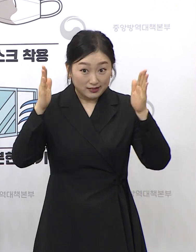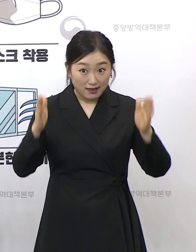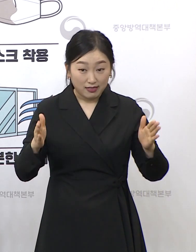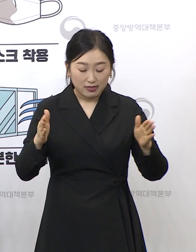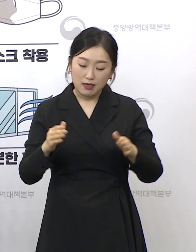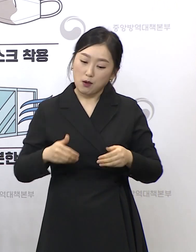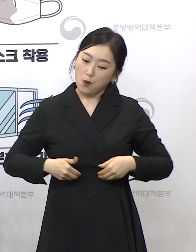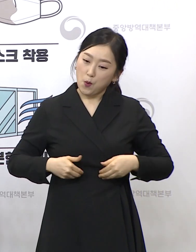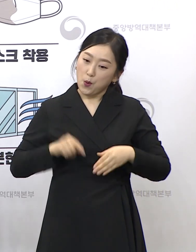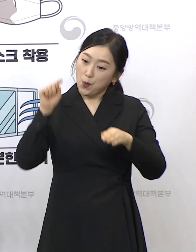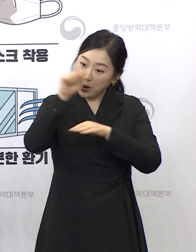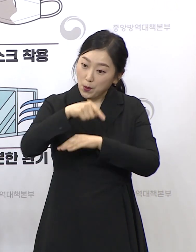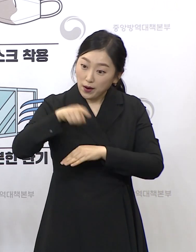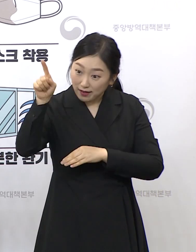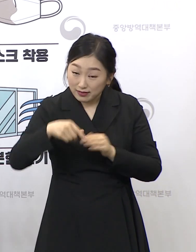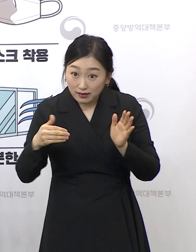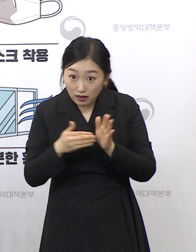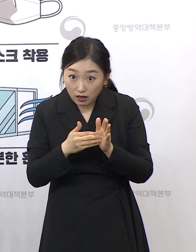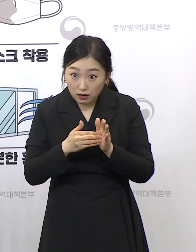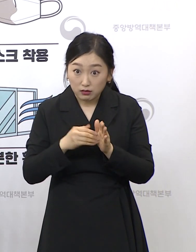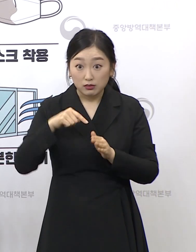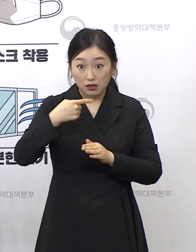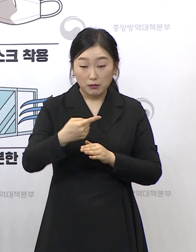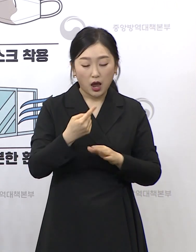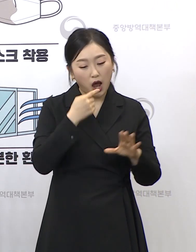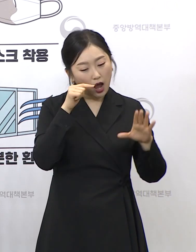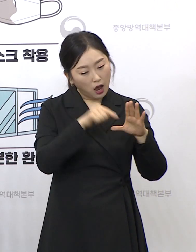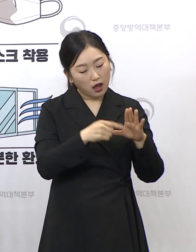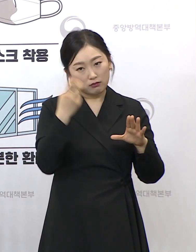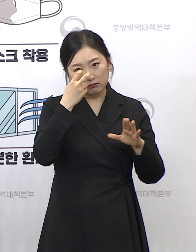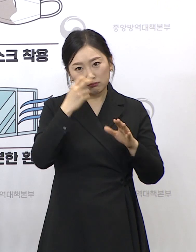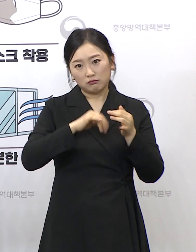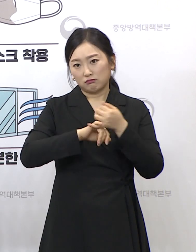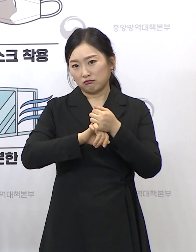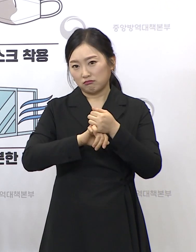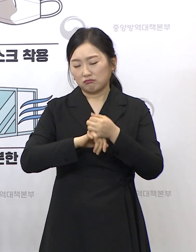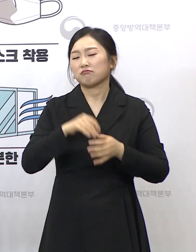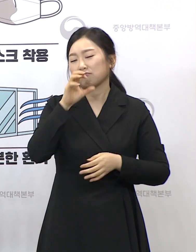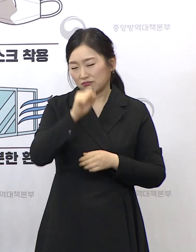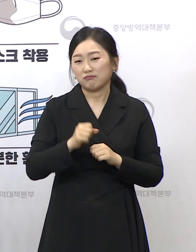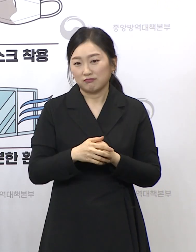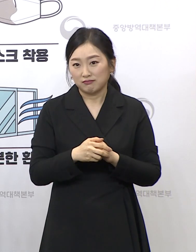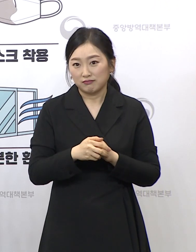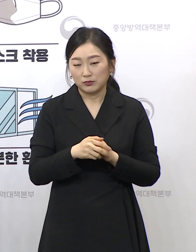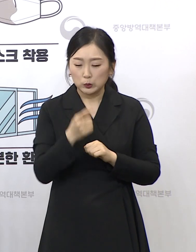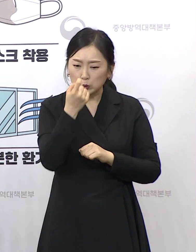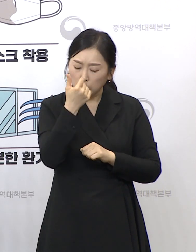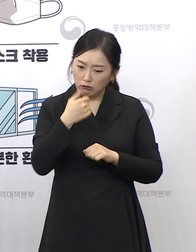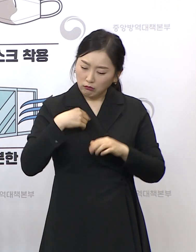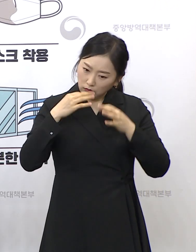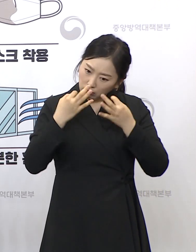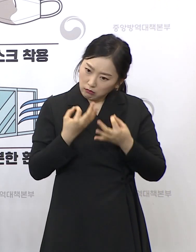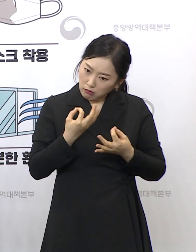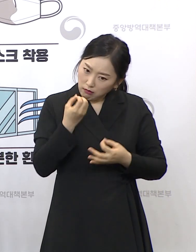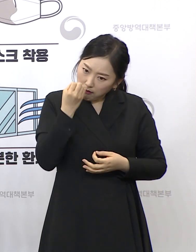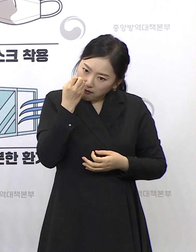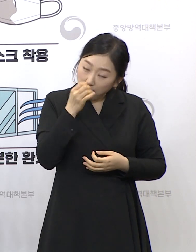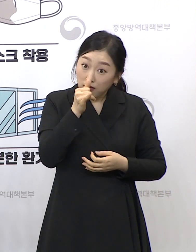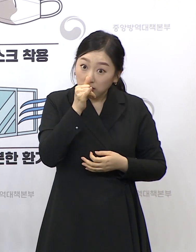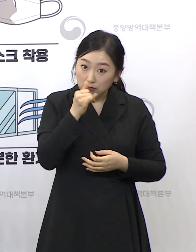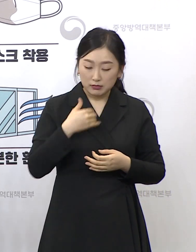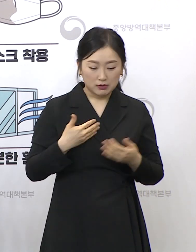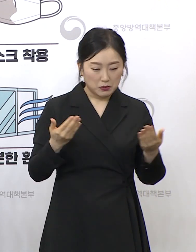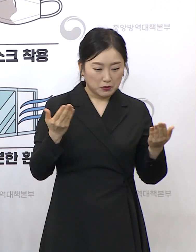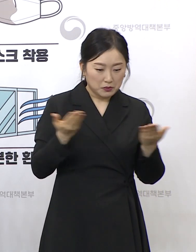다녀오신 경우에는 가까운 검사소에서 검사를 받아주시고 조금이라도 증상이 의심되는 경우에는